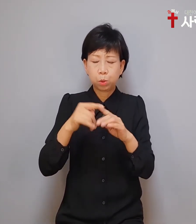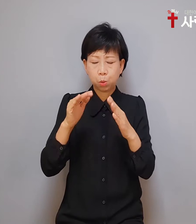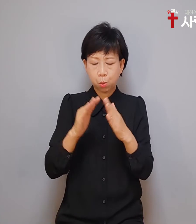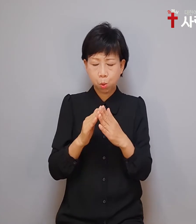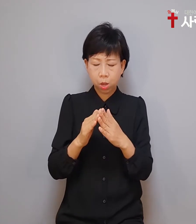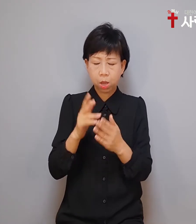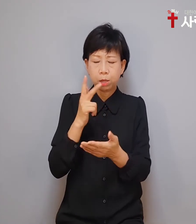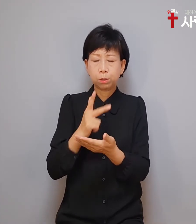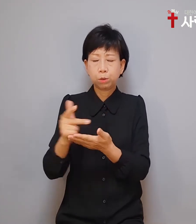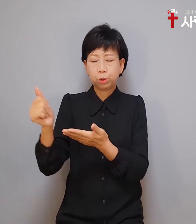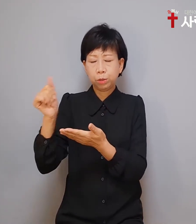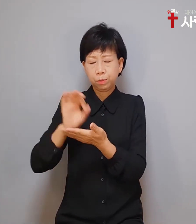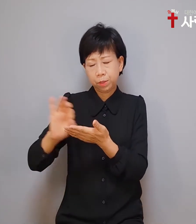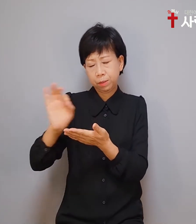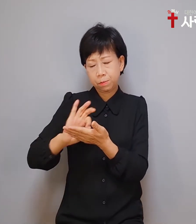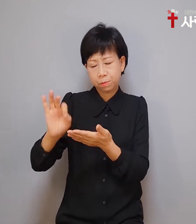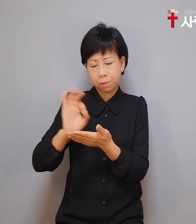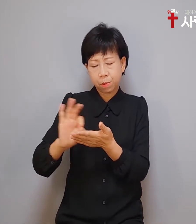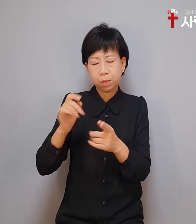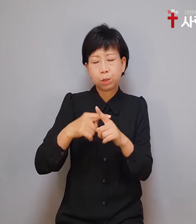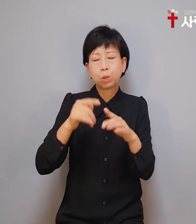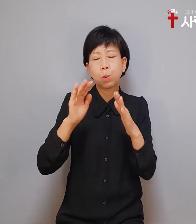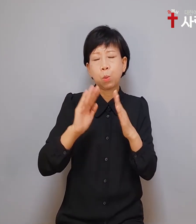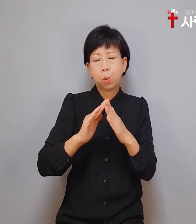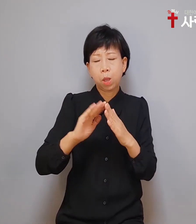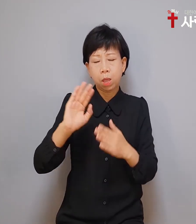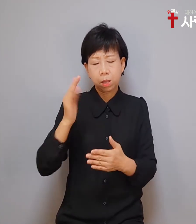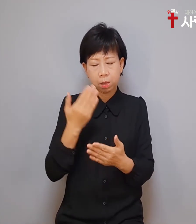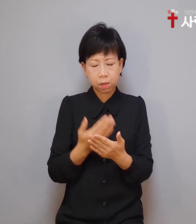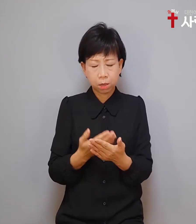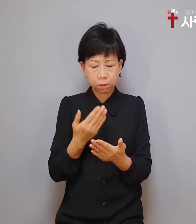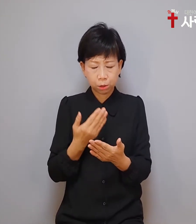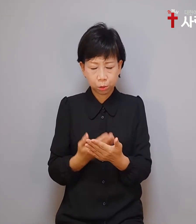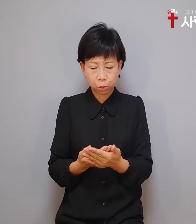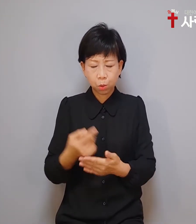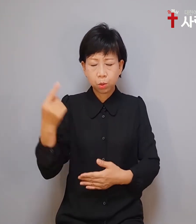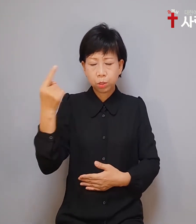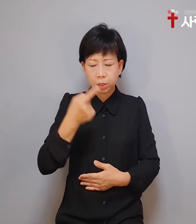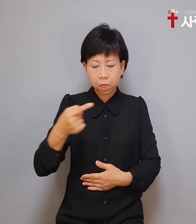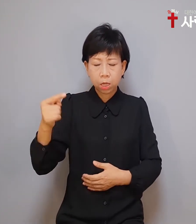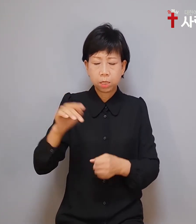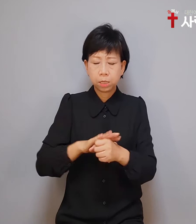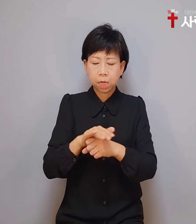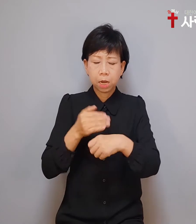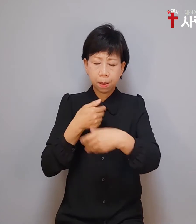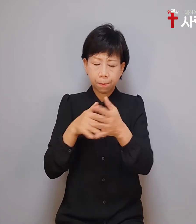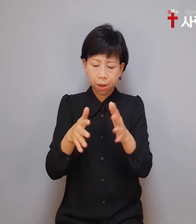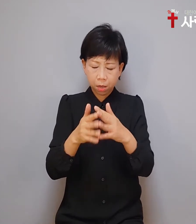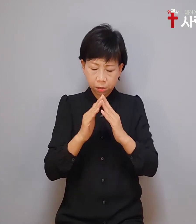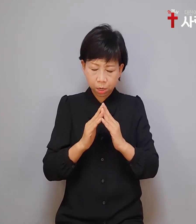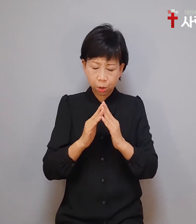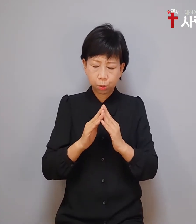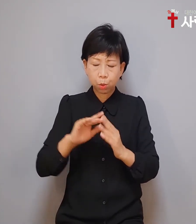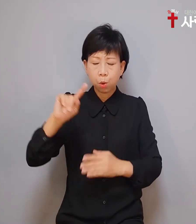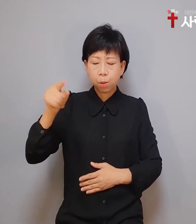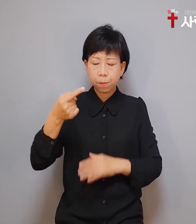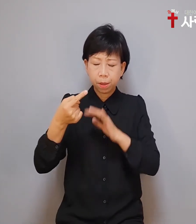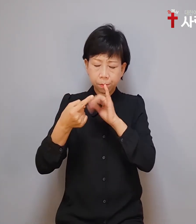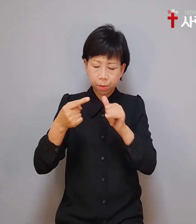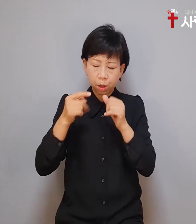주님의 쓰임받는 교회가 되게 하시고 1000개의 사랑방을 세우고 100명의 선교사를